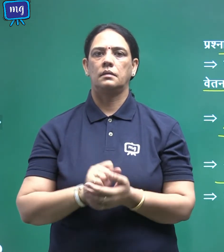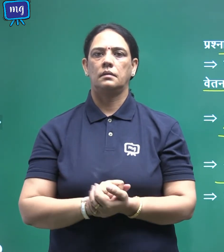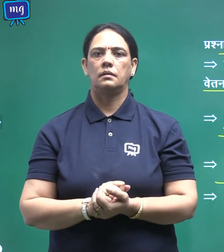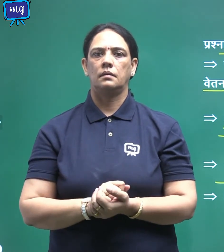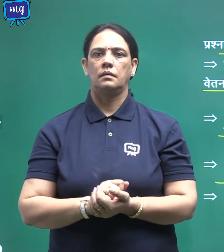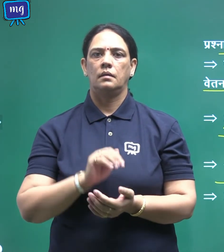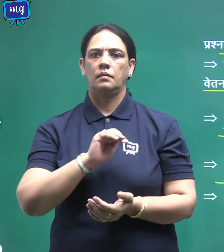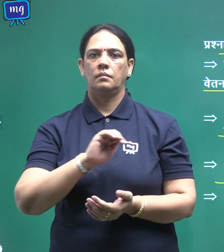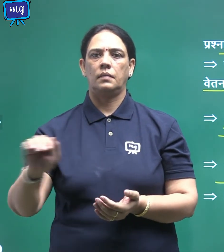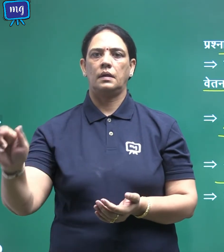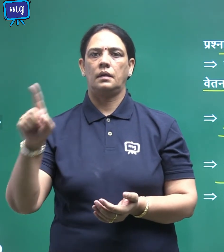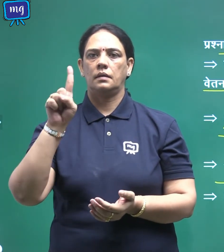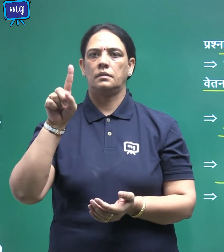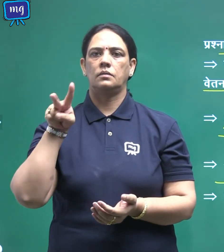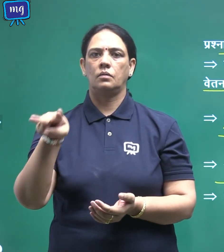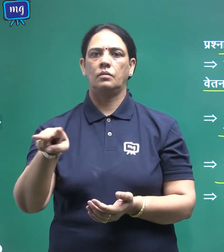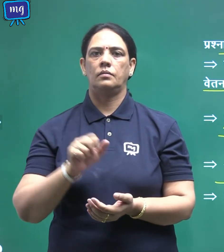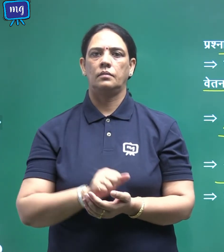12x/100